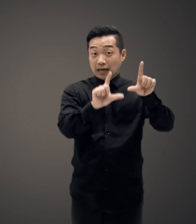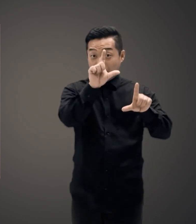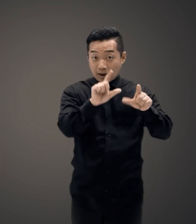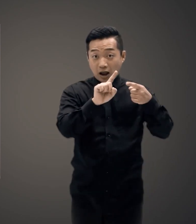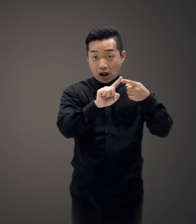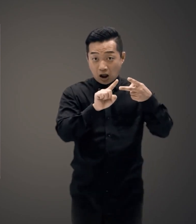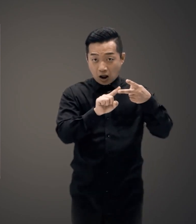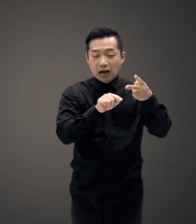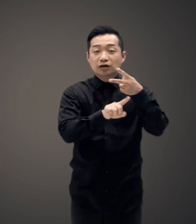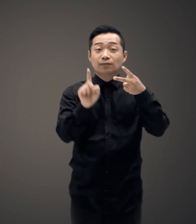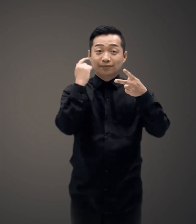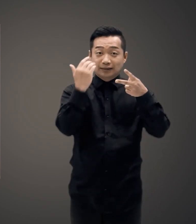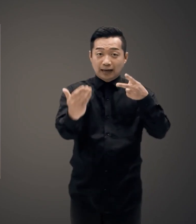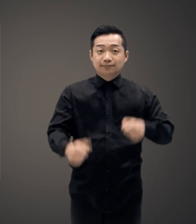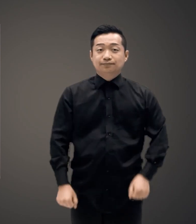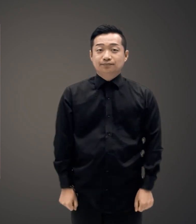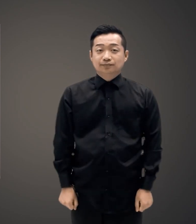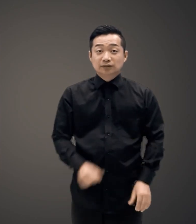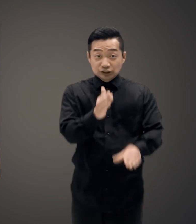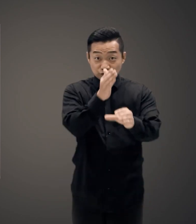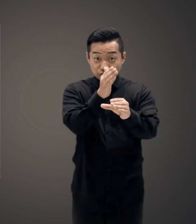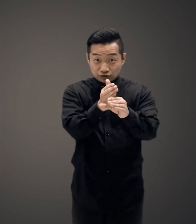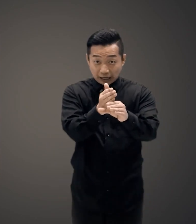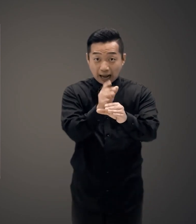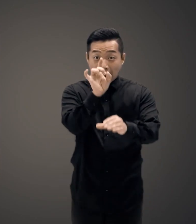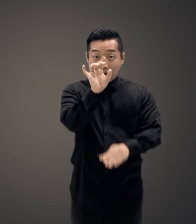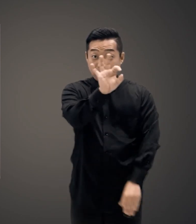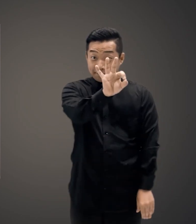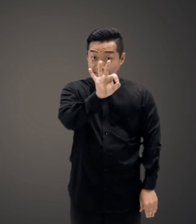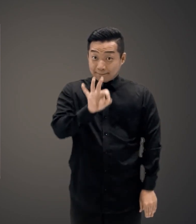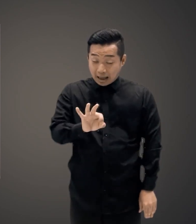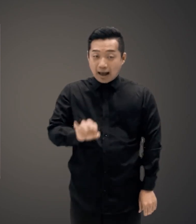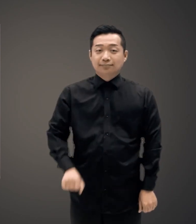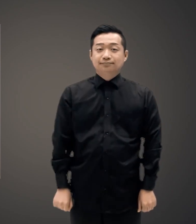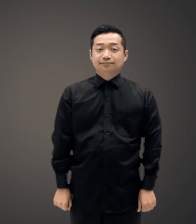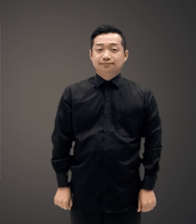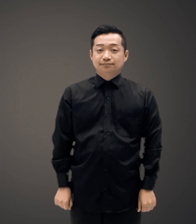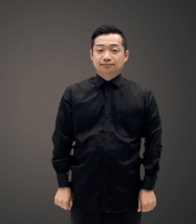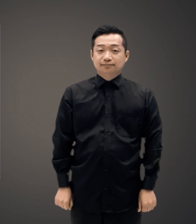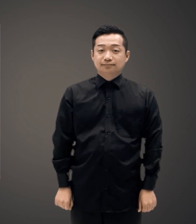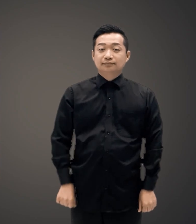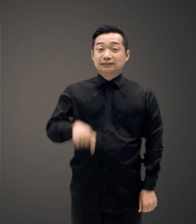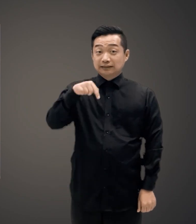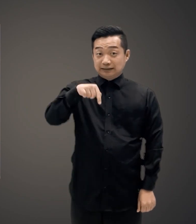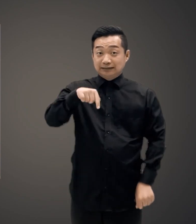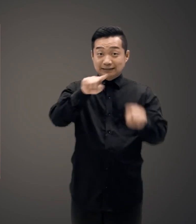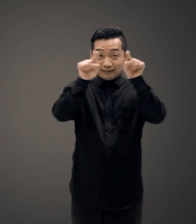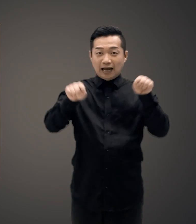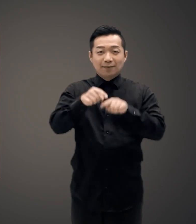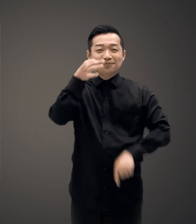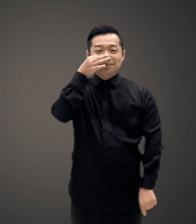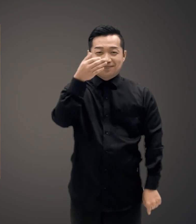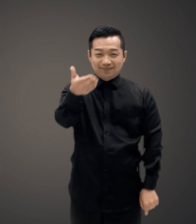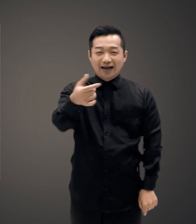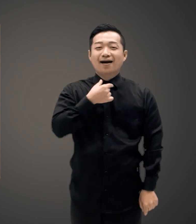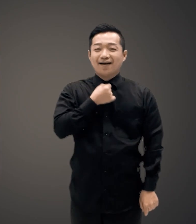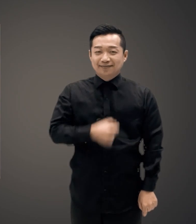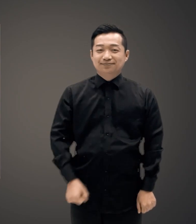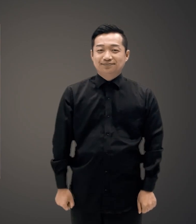가는 장면과 그 이유는, 그 중에서 딱 하나를 고르라면은 이